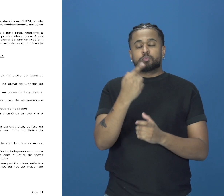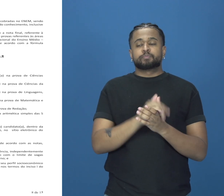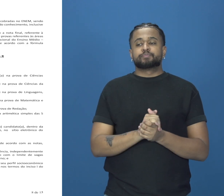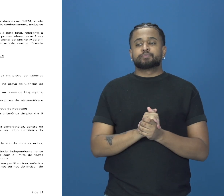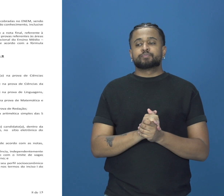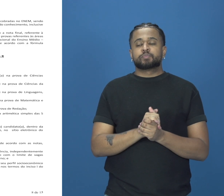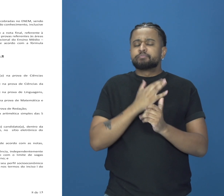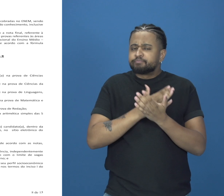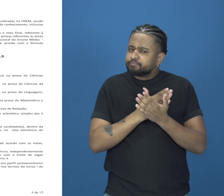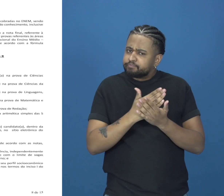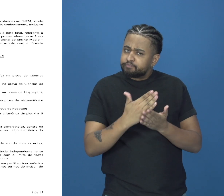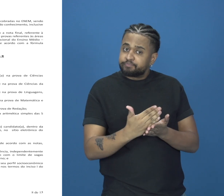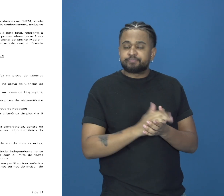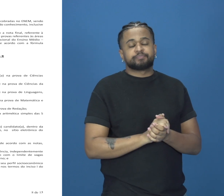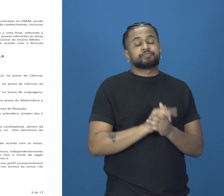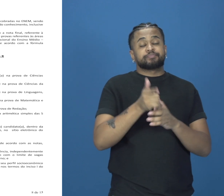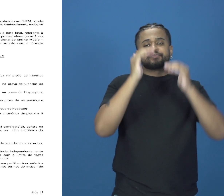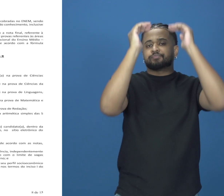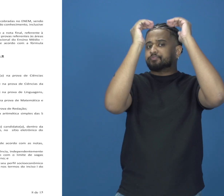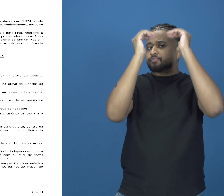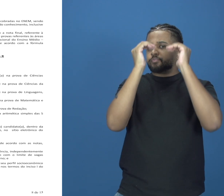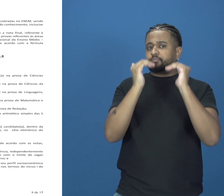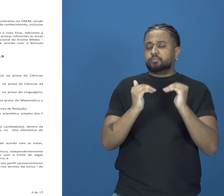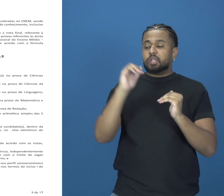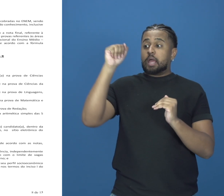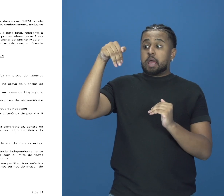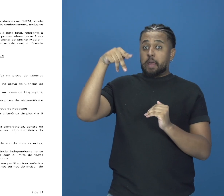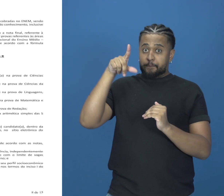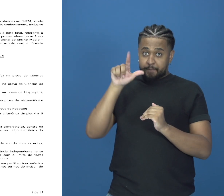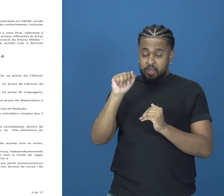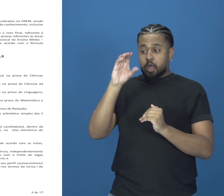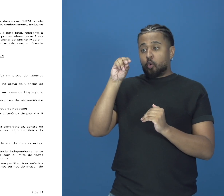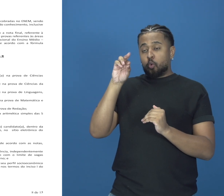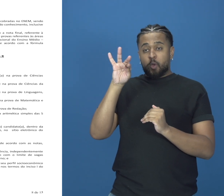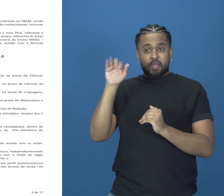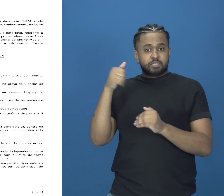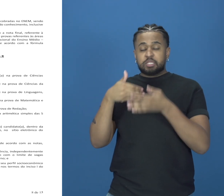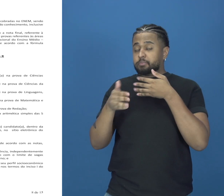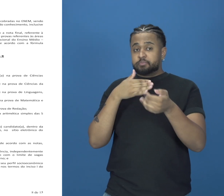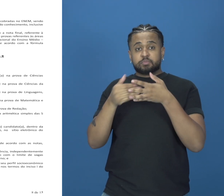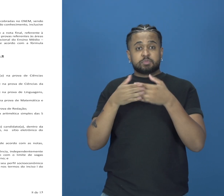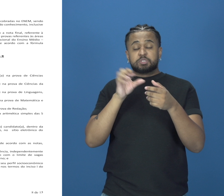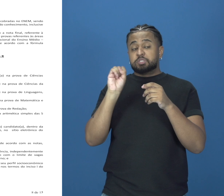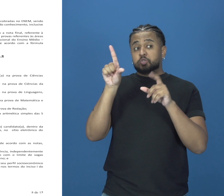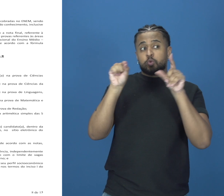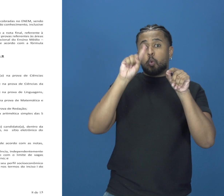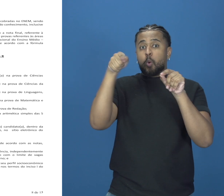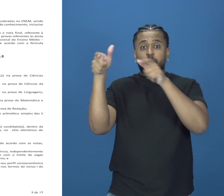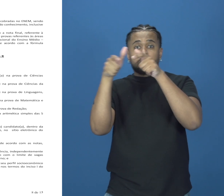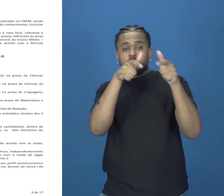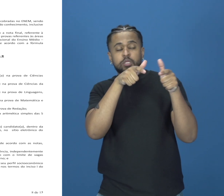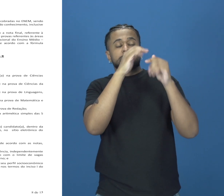7.4.1. Inicialmente, serão classificados em ampla concorrência, independentemente da opção de modalidade,